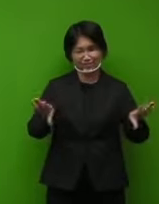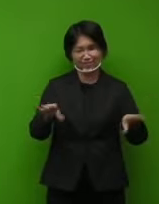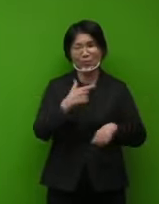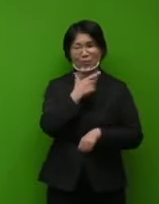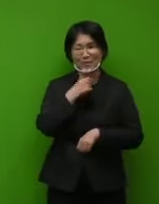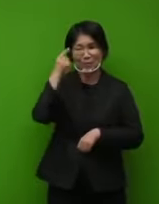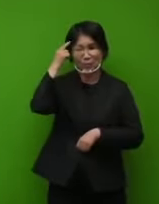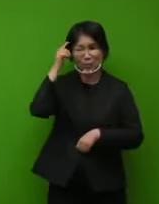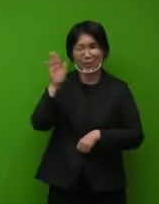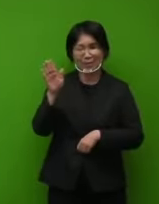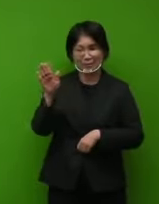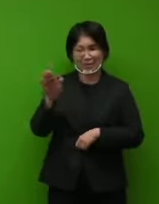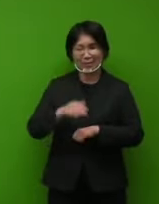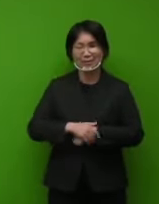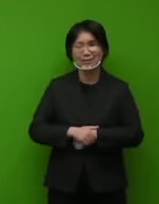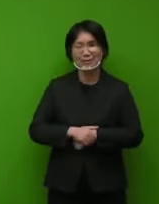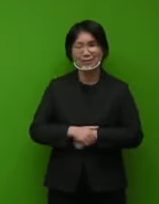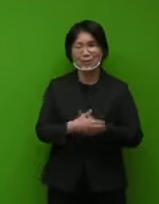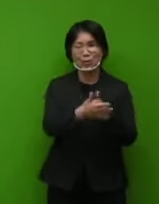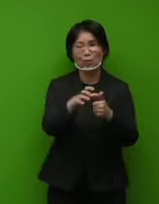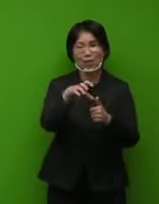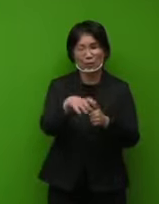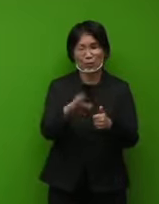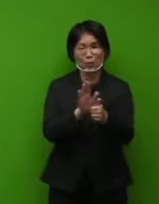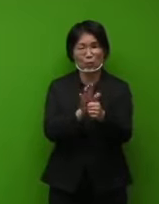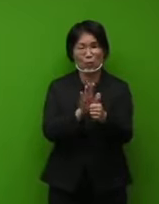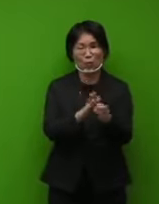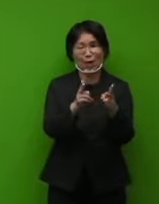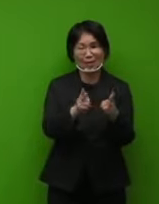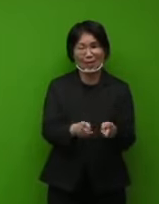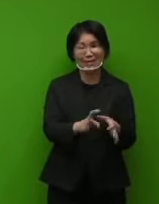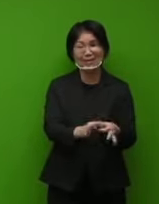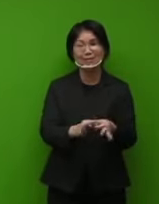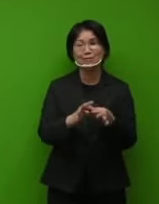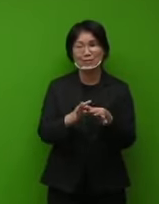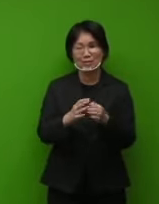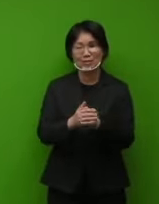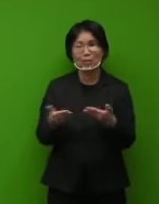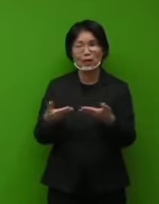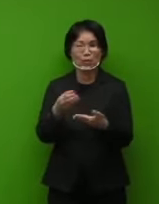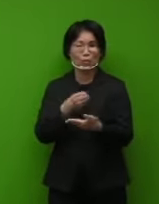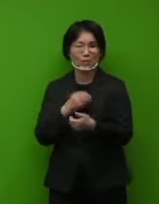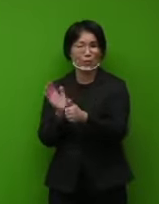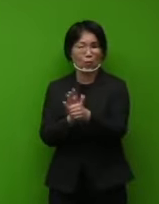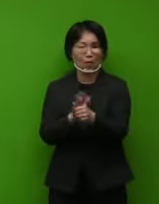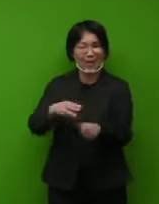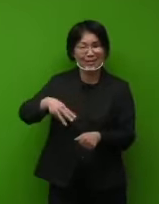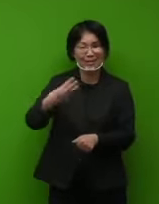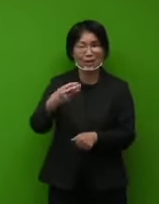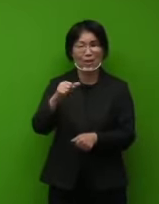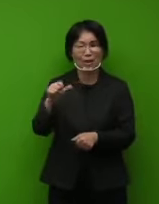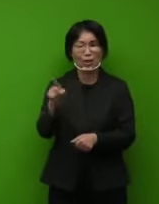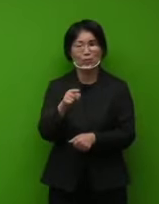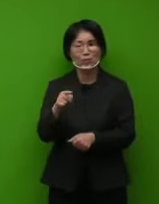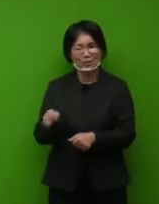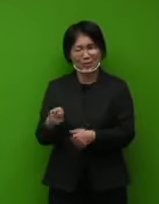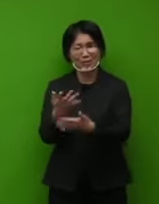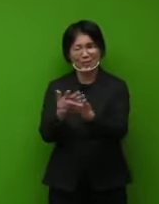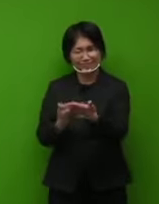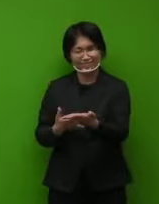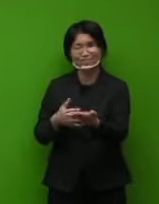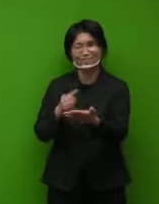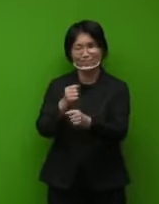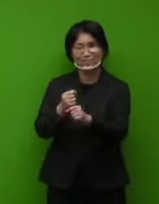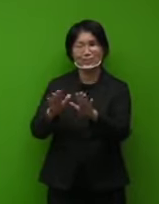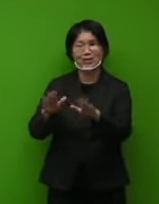ところでございます。保健所への応援体制につきましては、職員の応援、350名のリスト化でございますが、